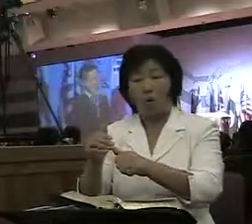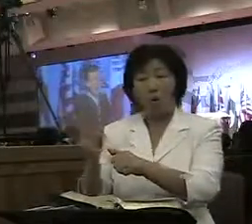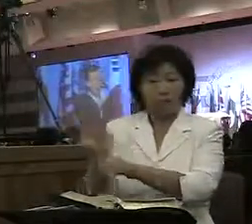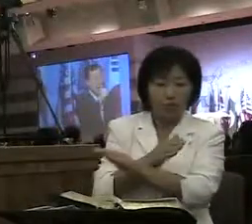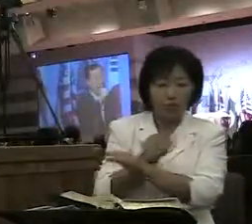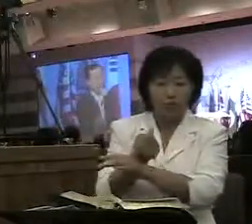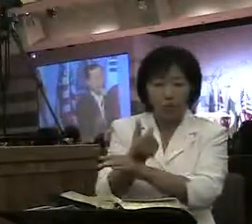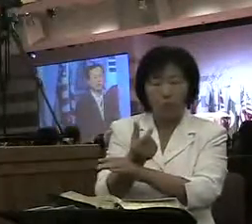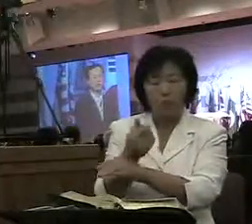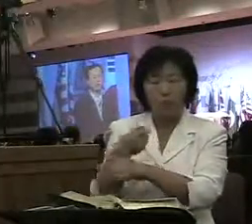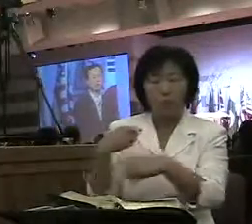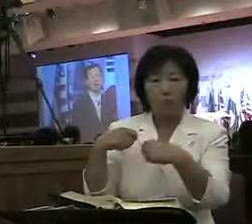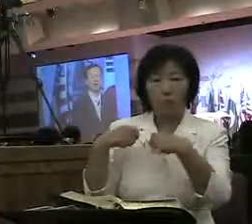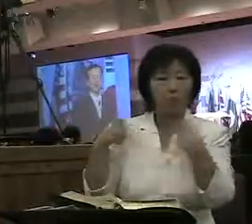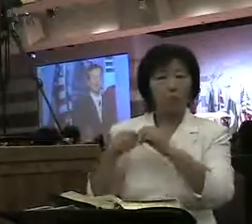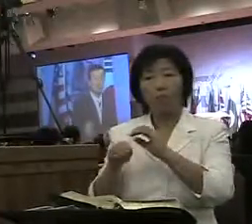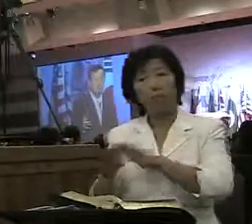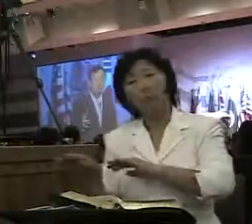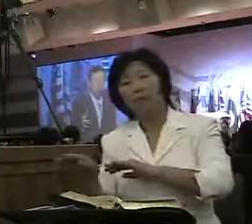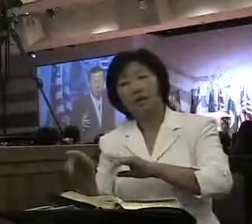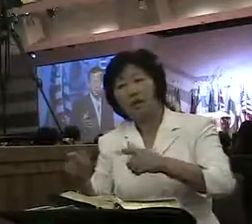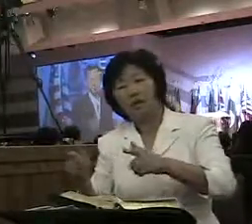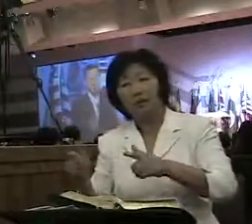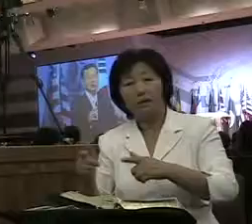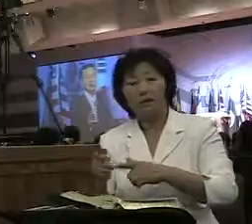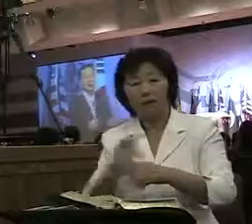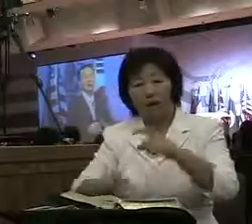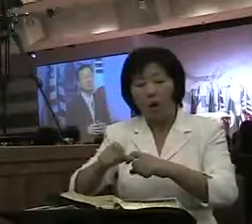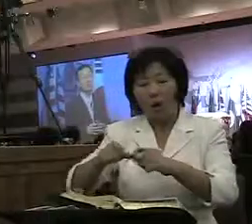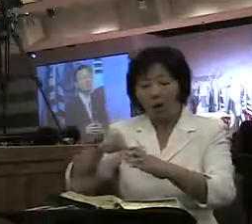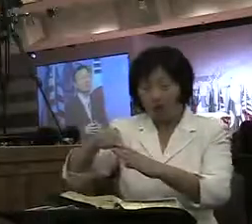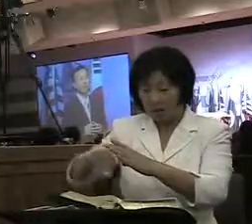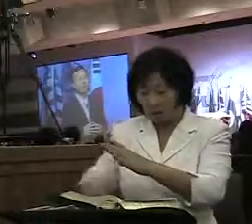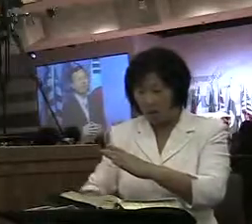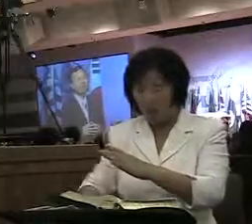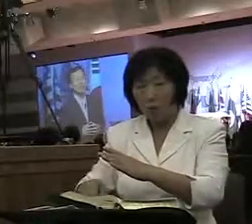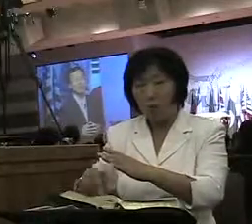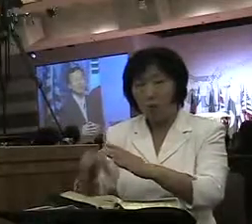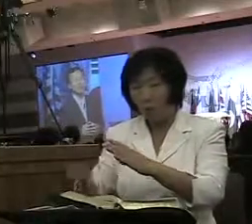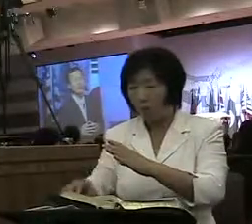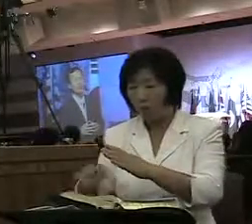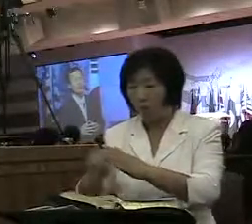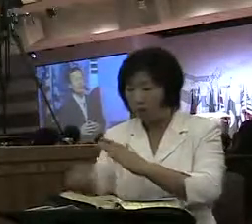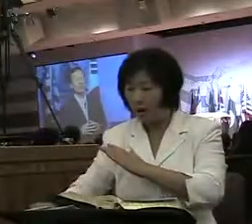아니하리라 결단을 하고 더 깊은 곳으로 들어갑니다.